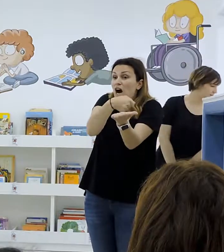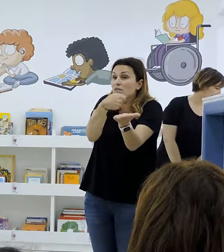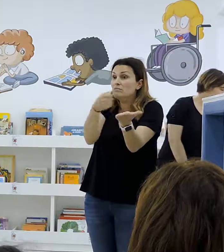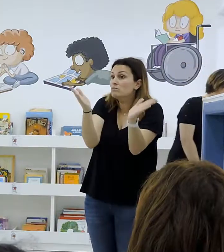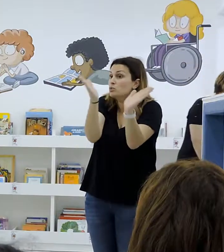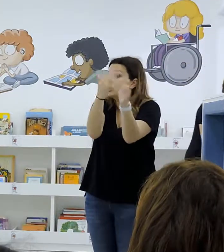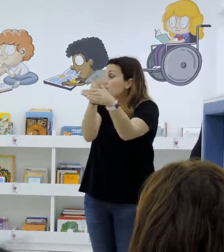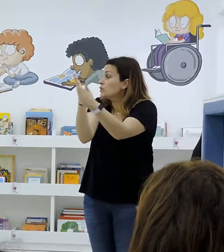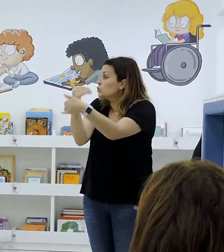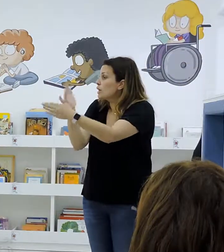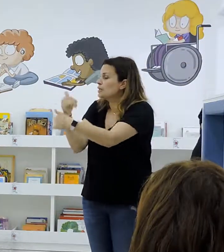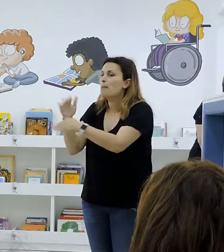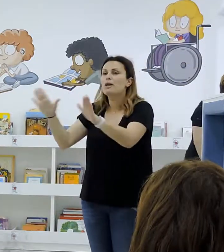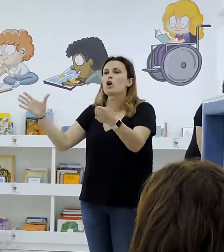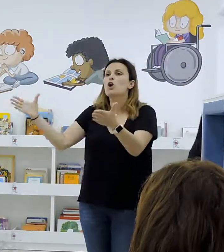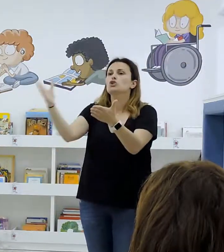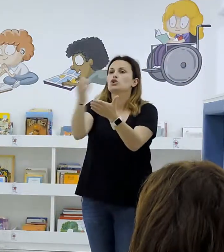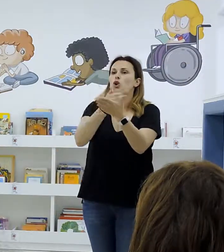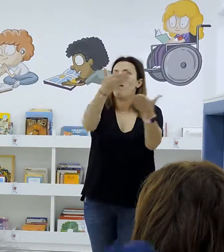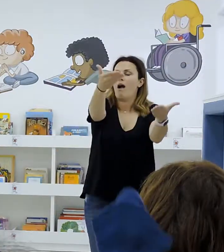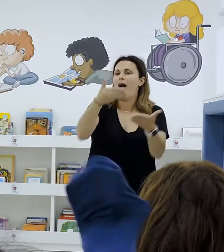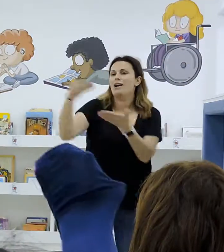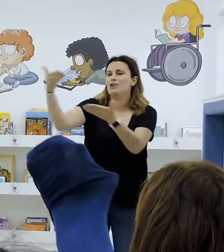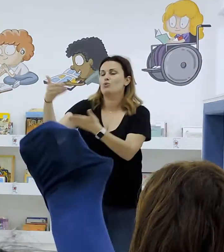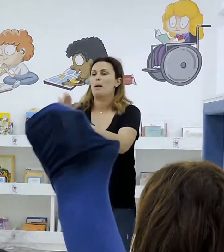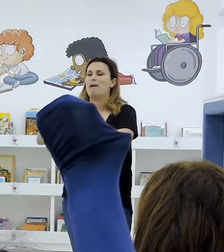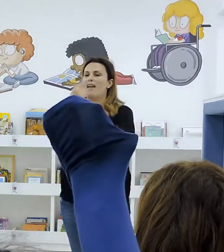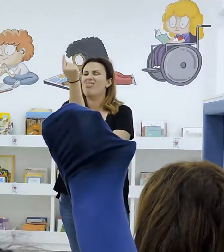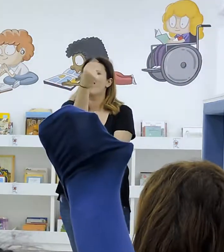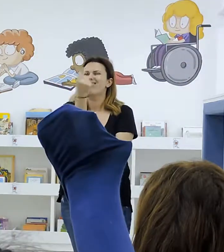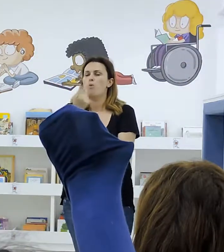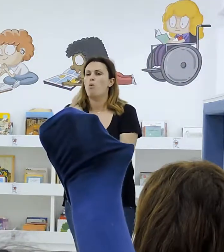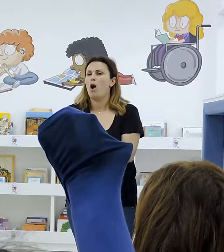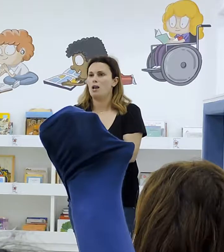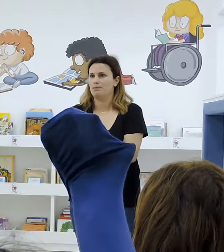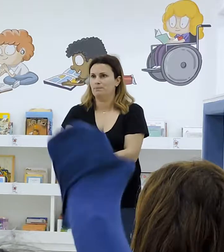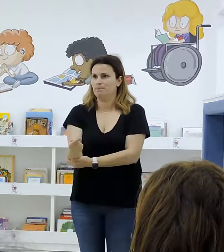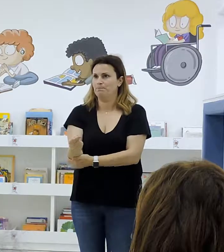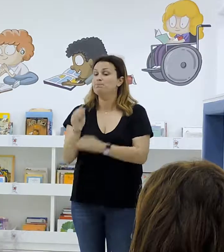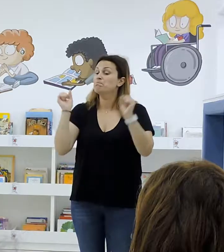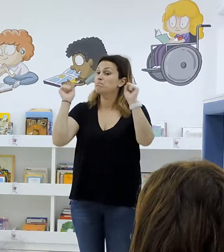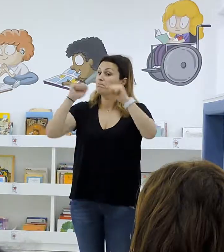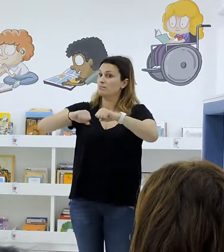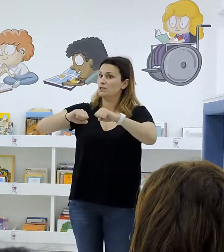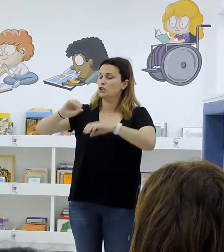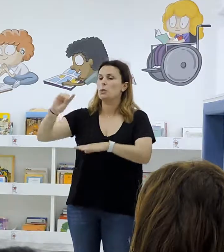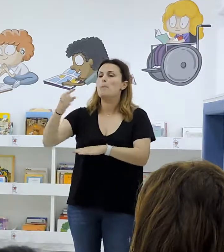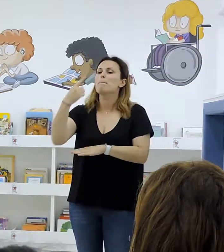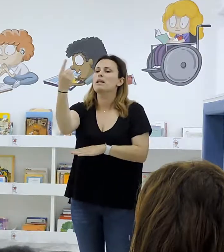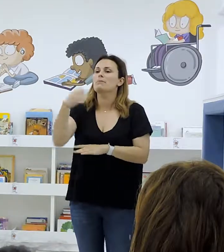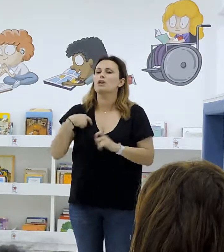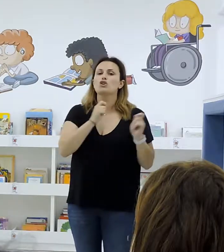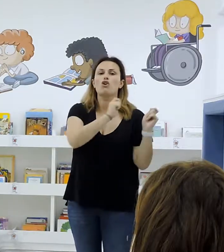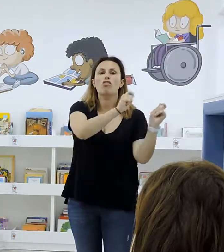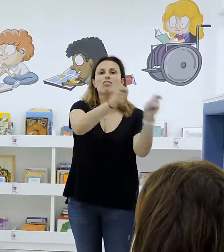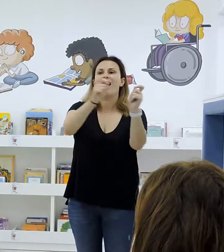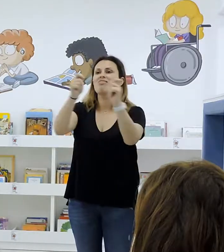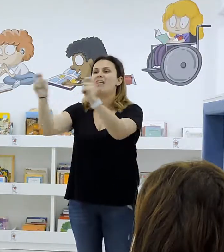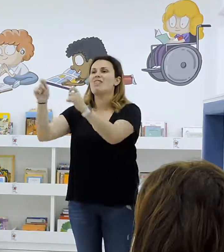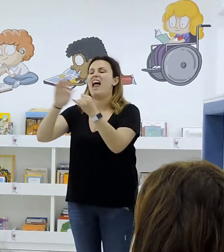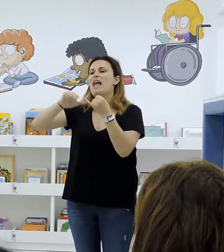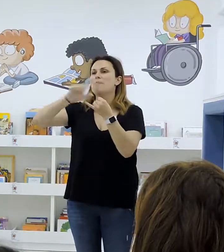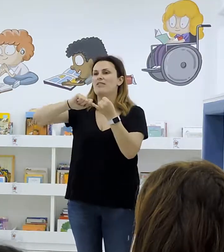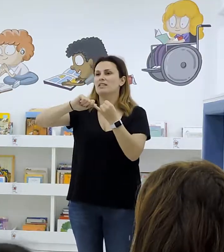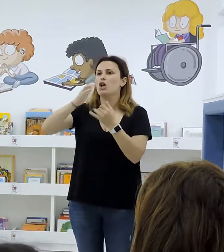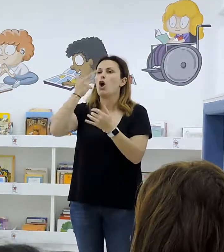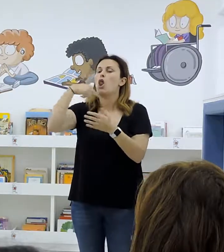en blanco, pero entre todos vamos a dibujarlo. Así que lo primero que voy a hacer es daros unos lápices